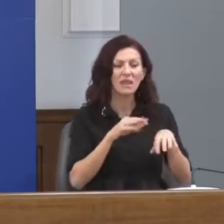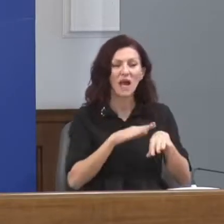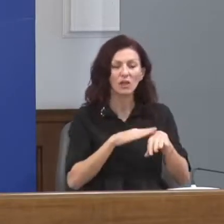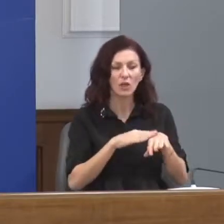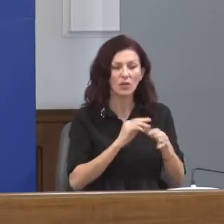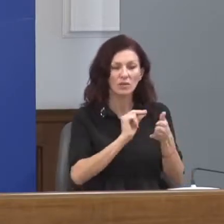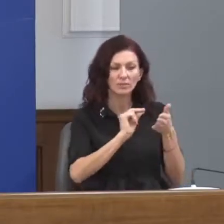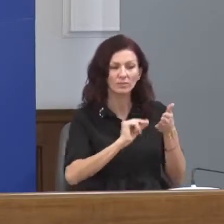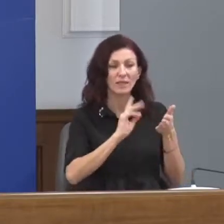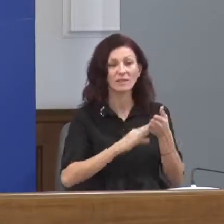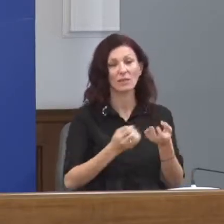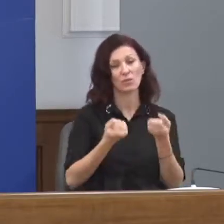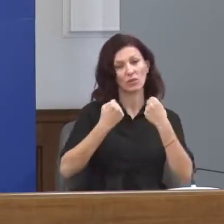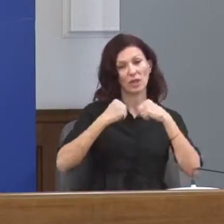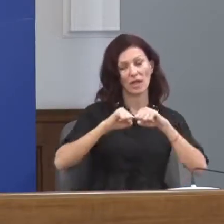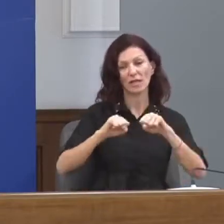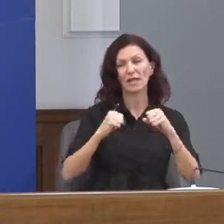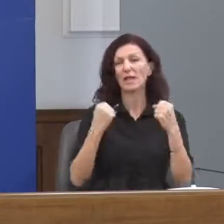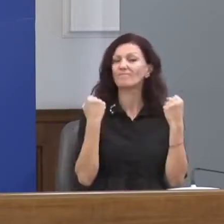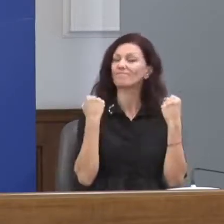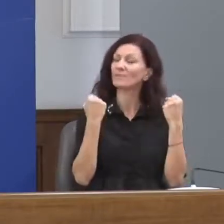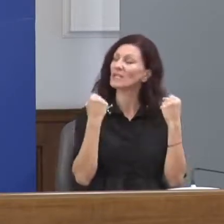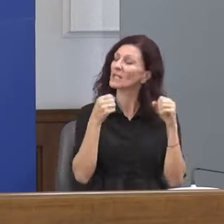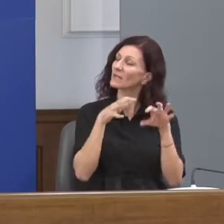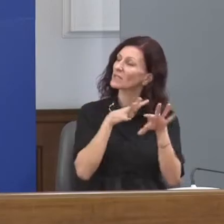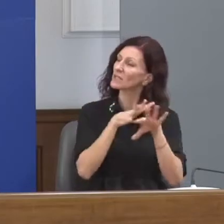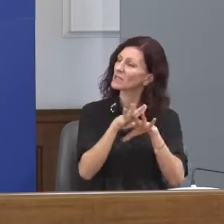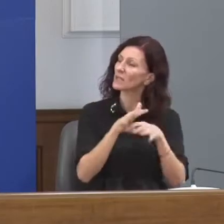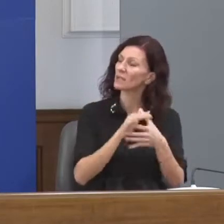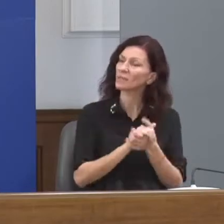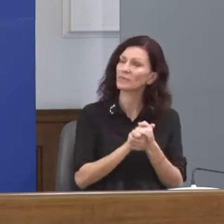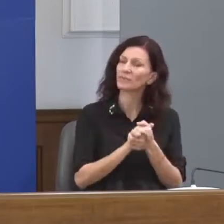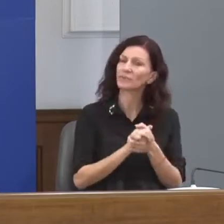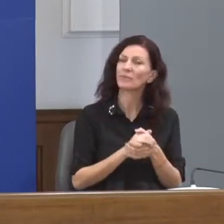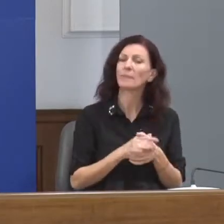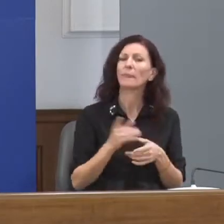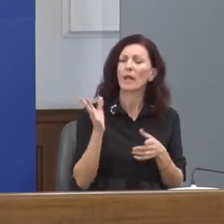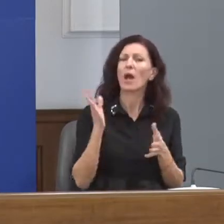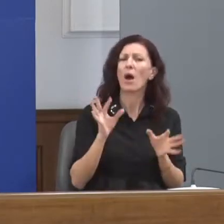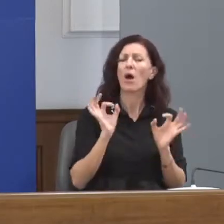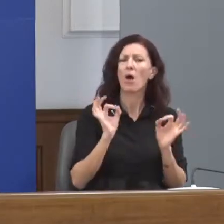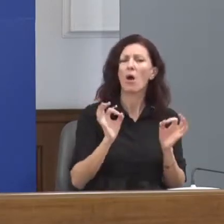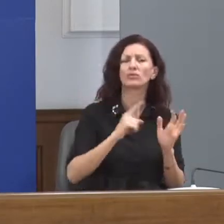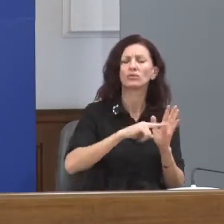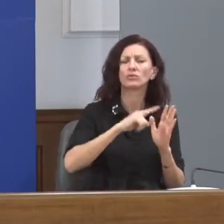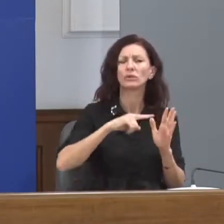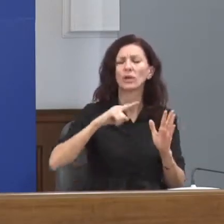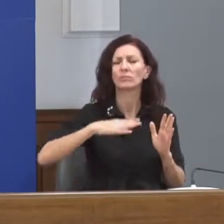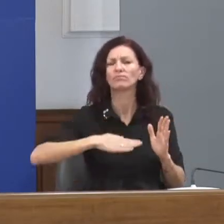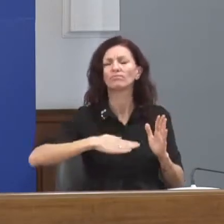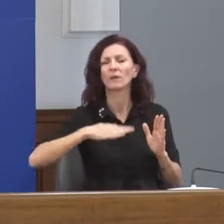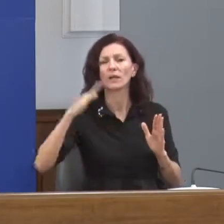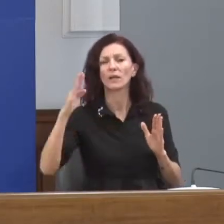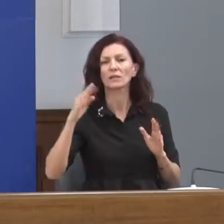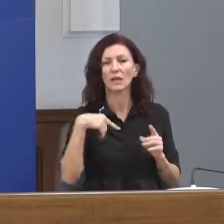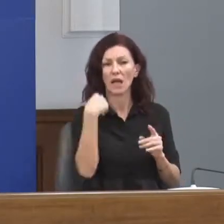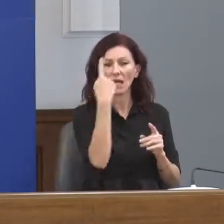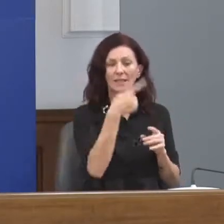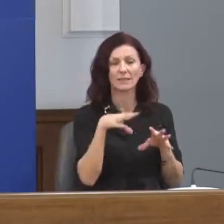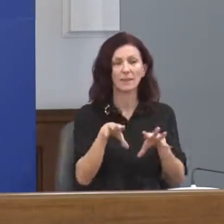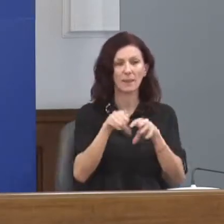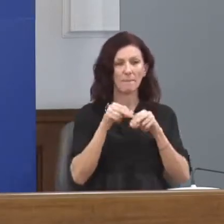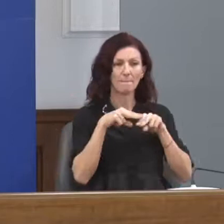здравната система. Хоспитализирани заболели, тревожен ръст се отчита по отношение на лицата, приети за болнично